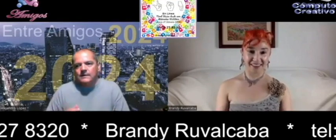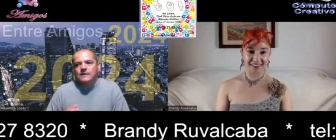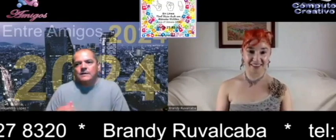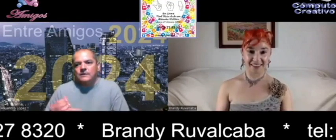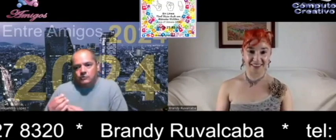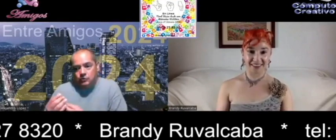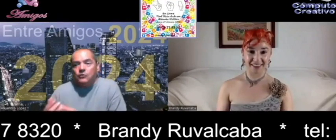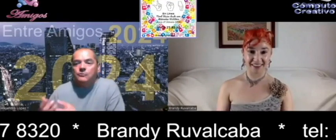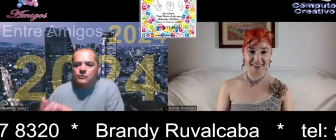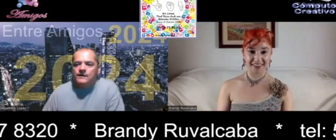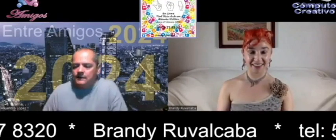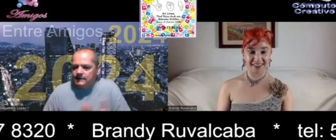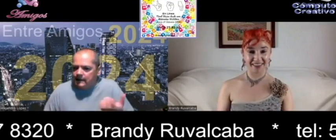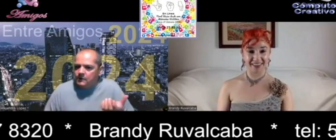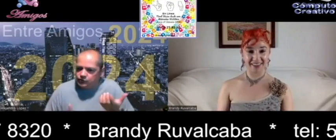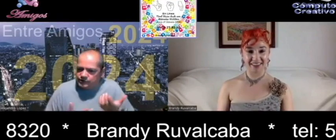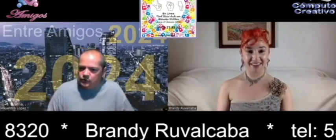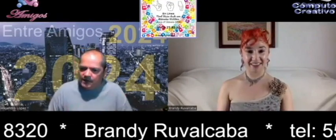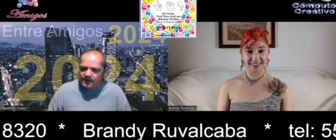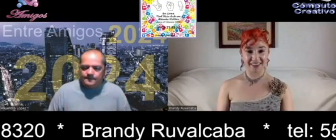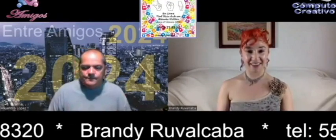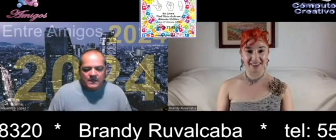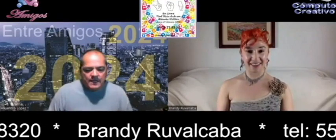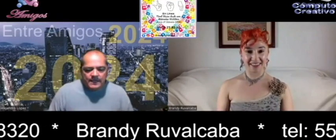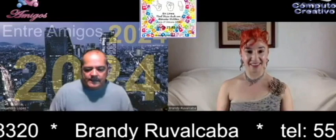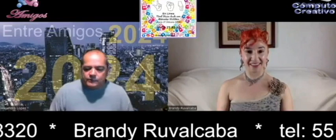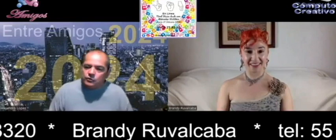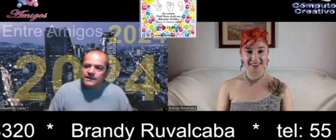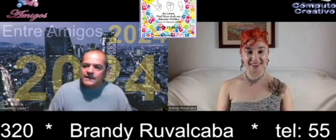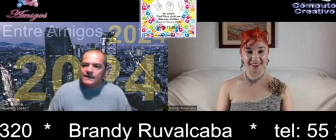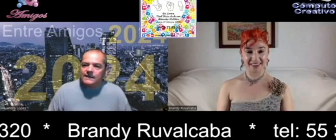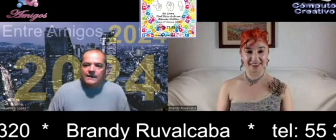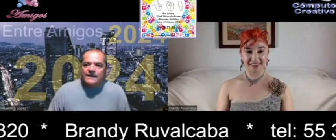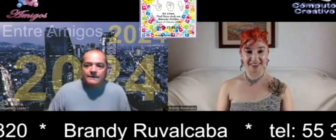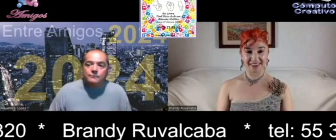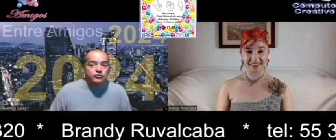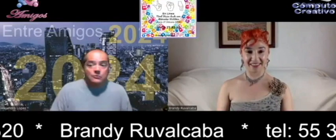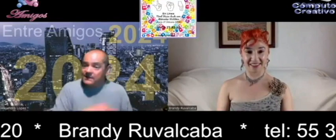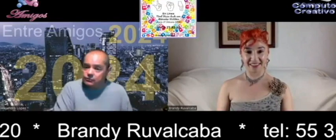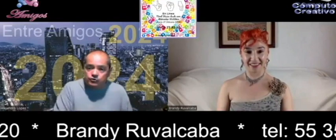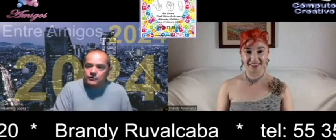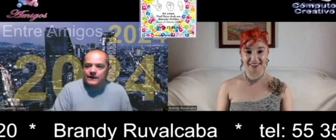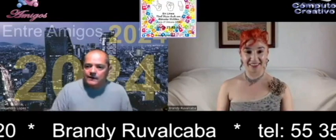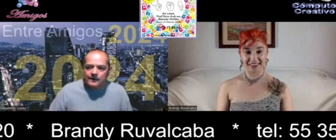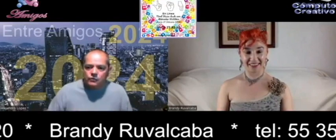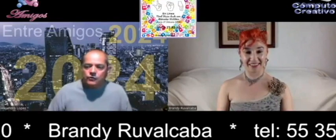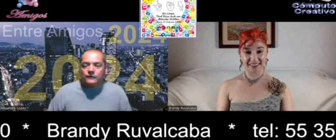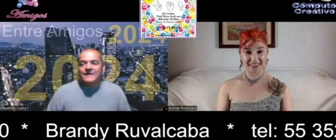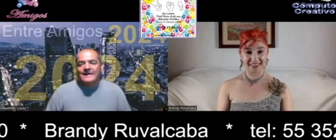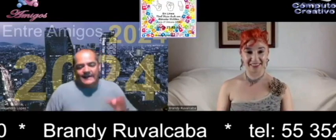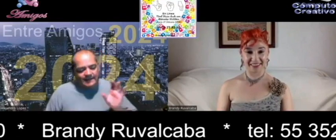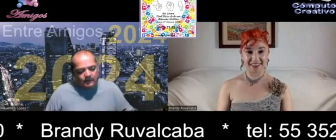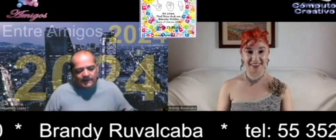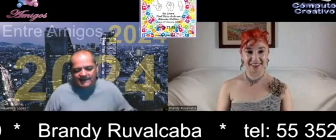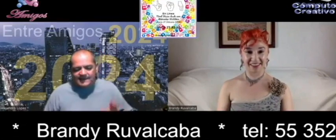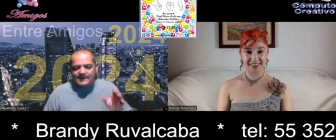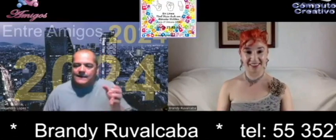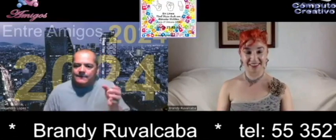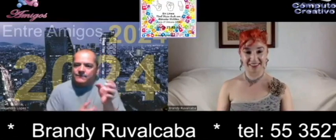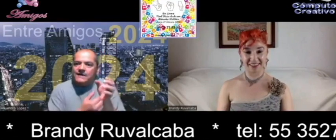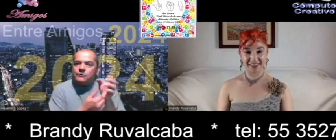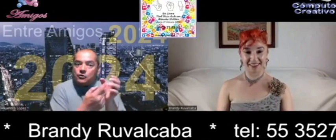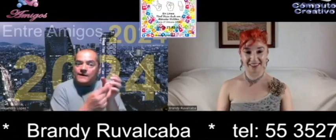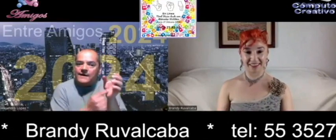persona sordomuda tenga un celular? Y resulta que le daban mucho más uso que uno. Y te acuerdas